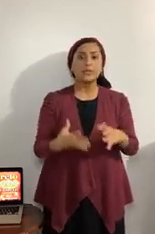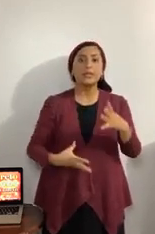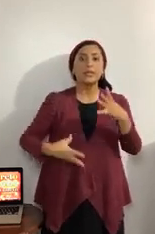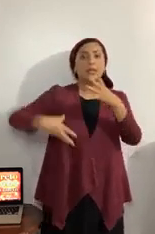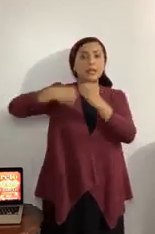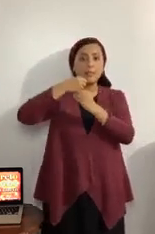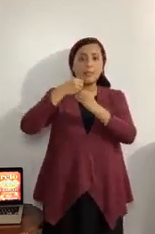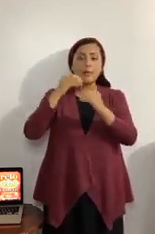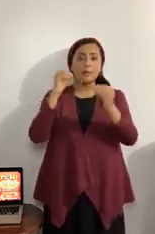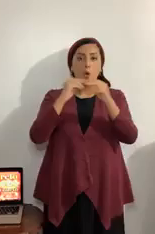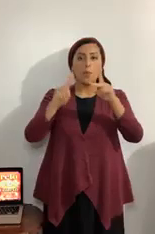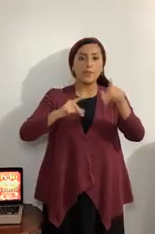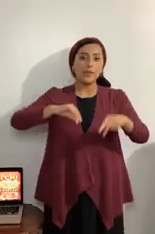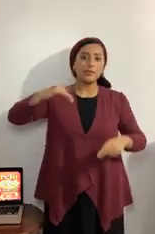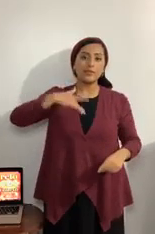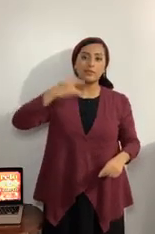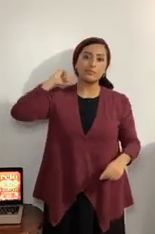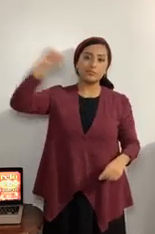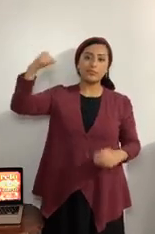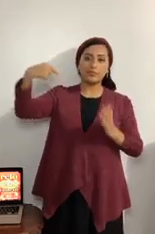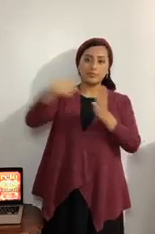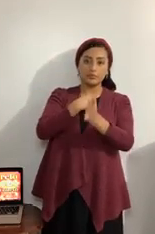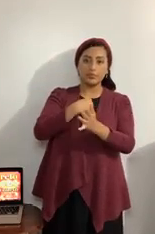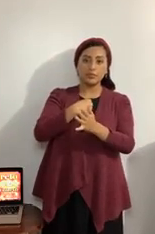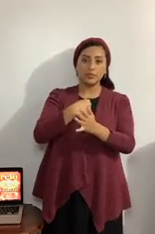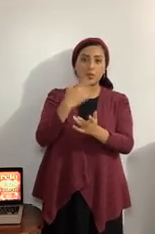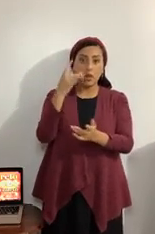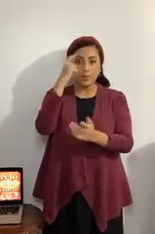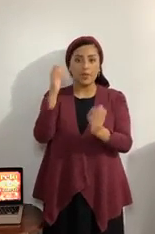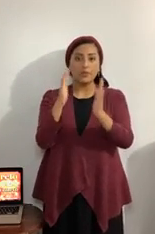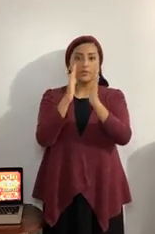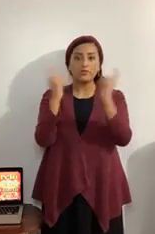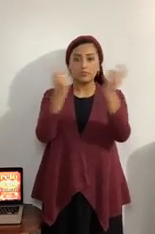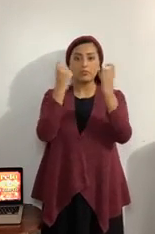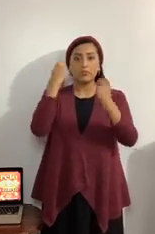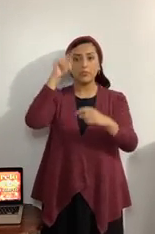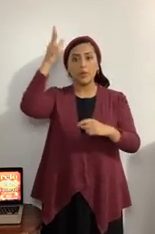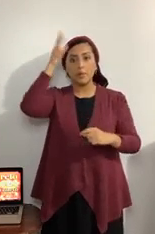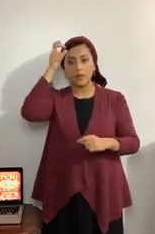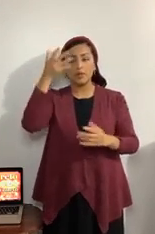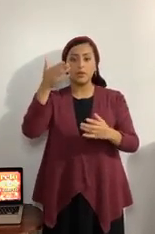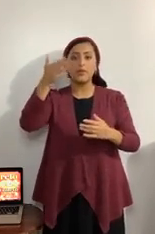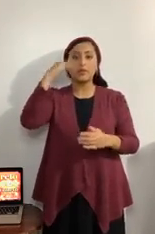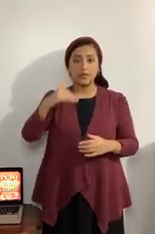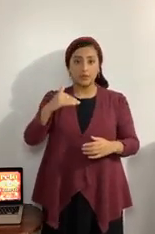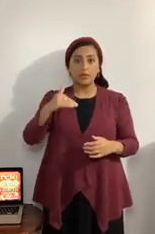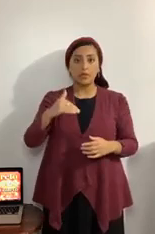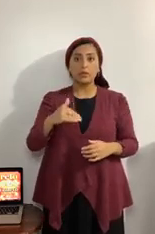cantidad de suicidios, porque se está invocando todos estos demonios. Número que sigue, el infierno cosecha